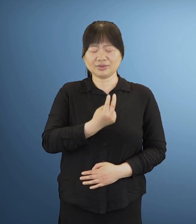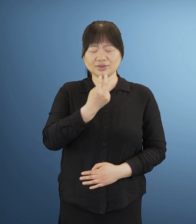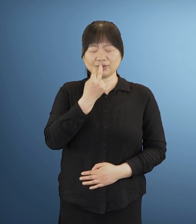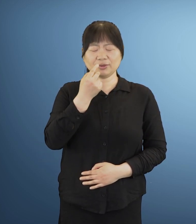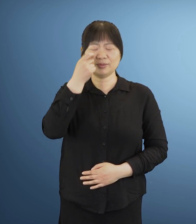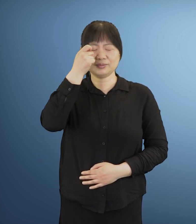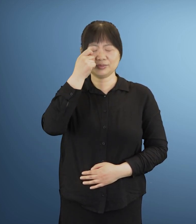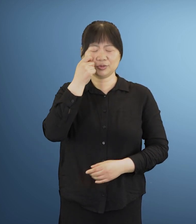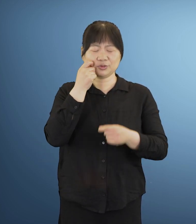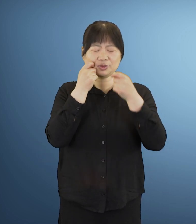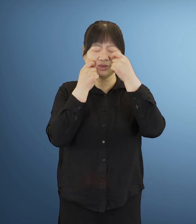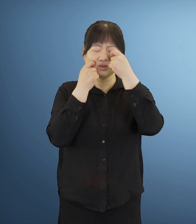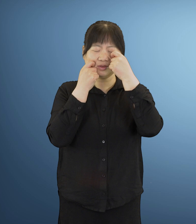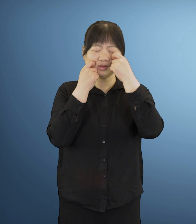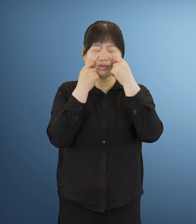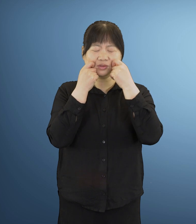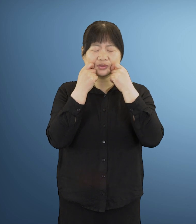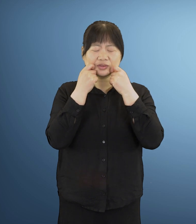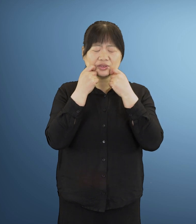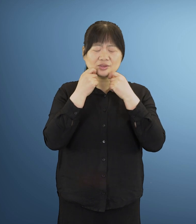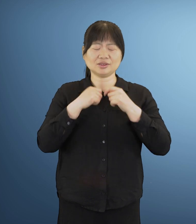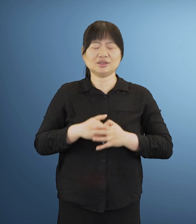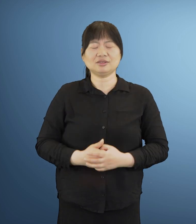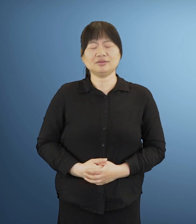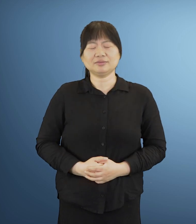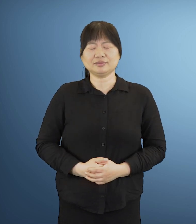생명의 눈물,